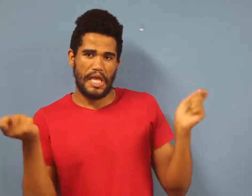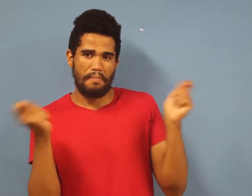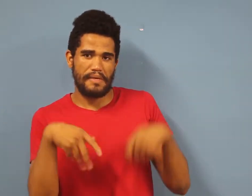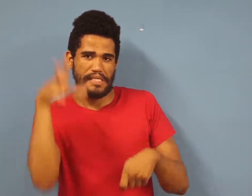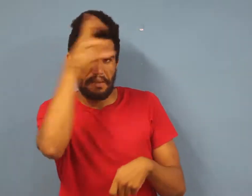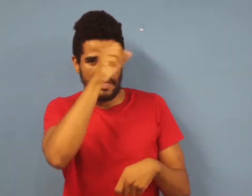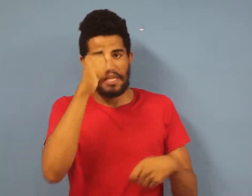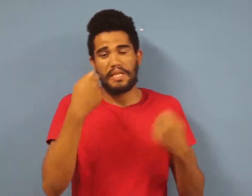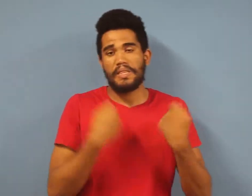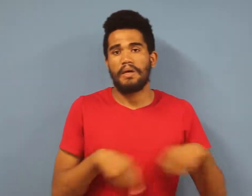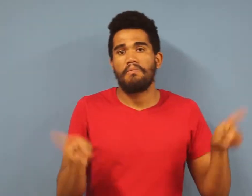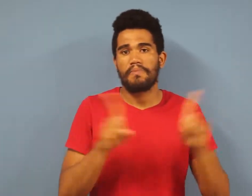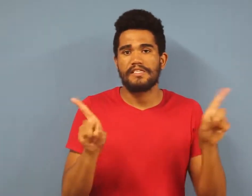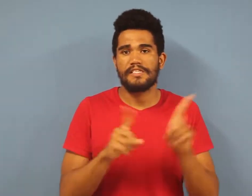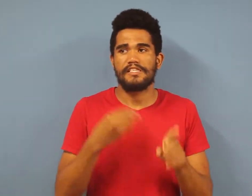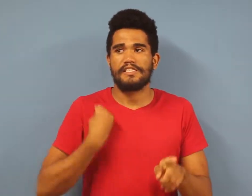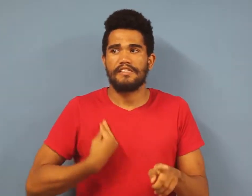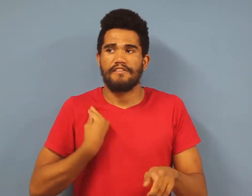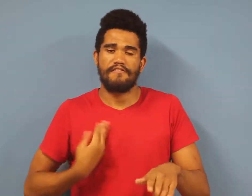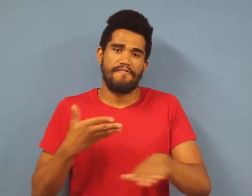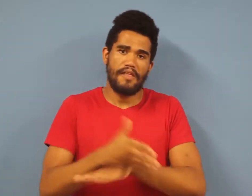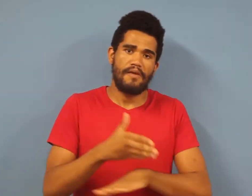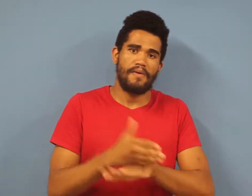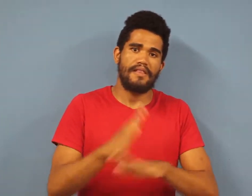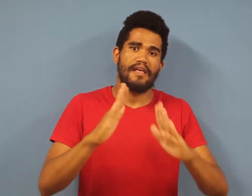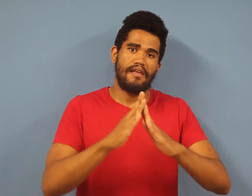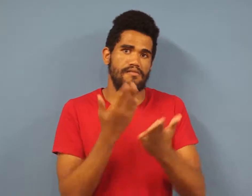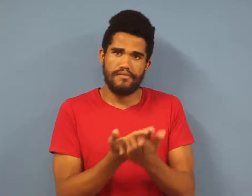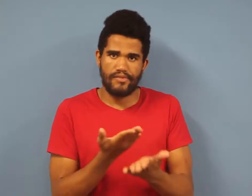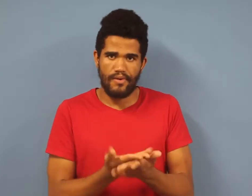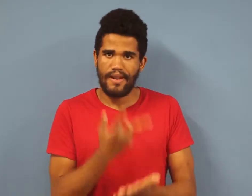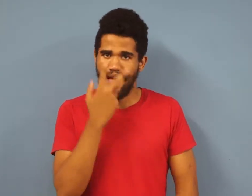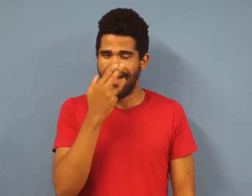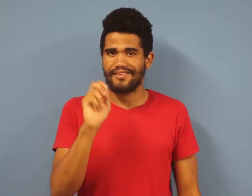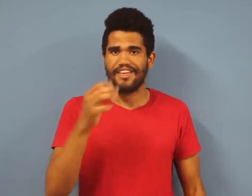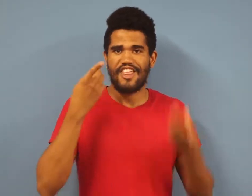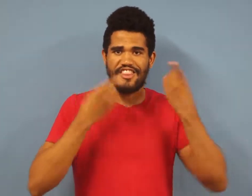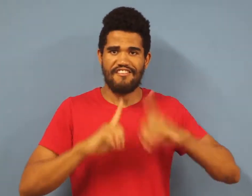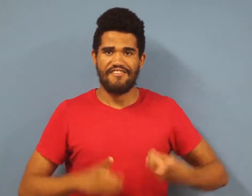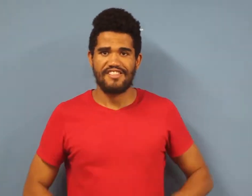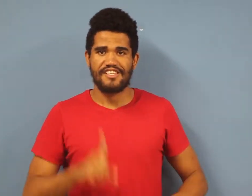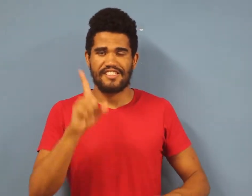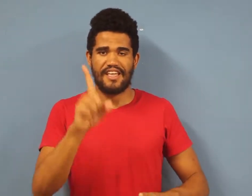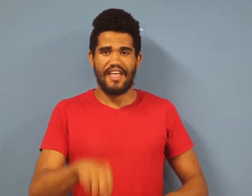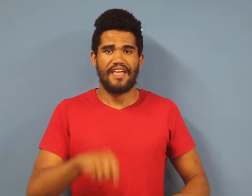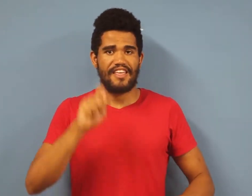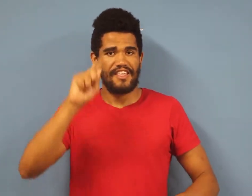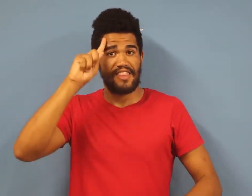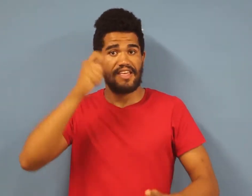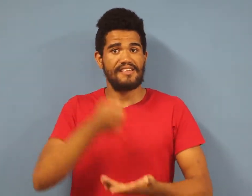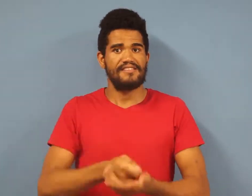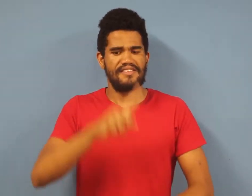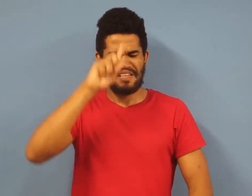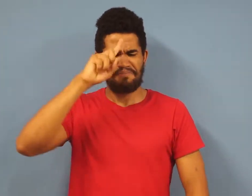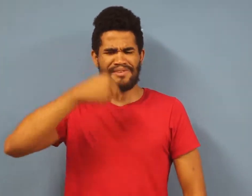necessitam frequentar a escola. Acreditam que a deficiência é que determina a personalidade da pessoa,